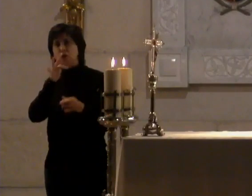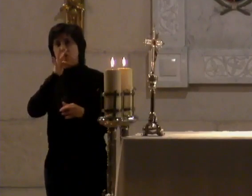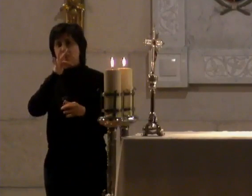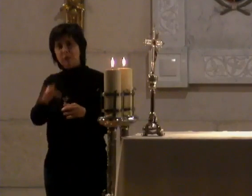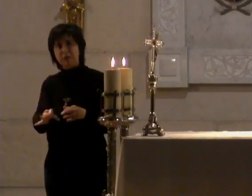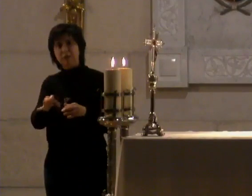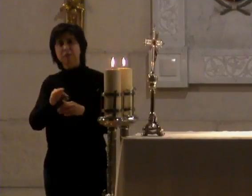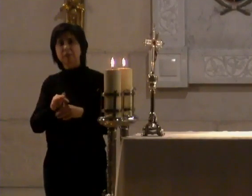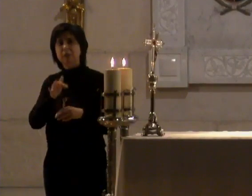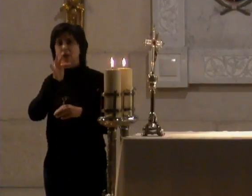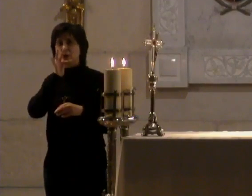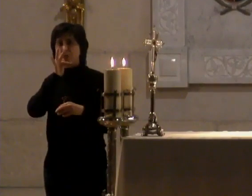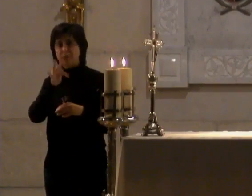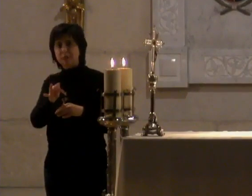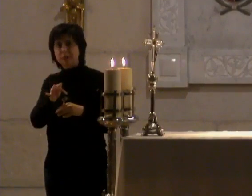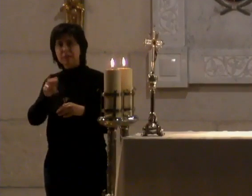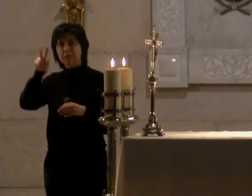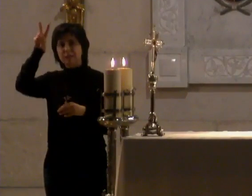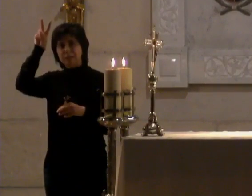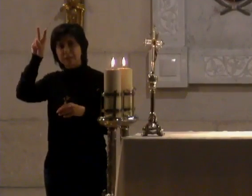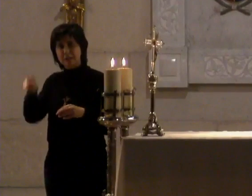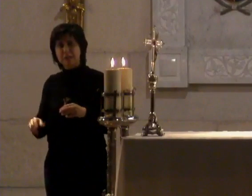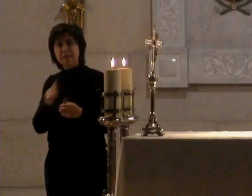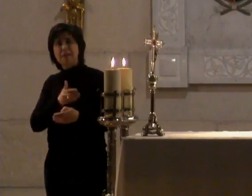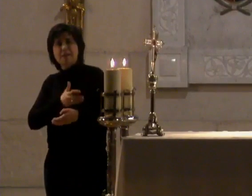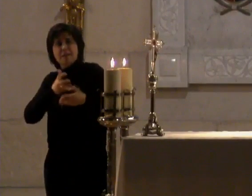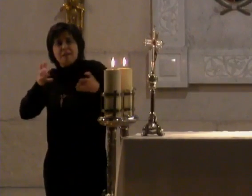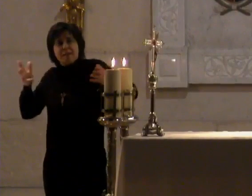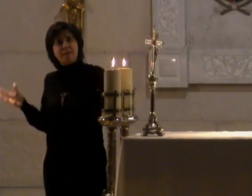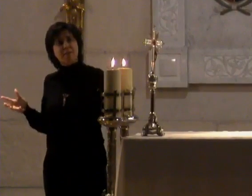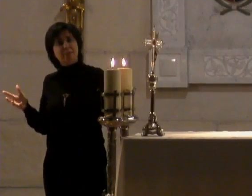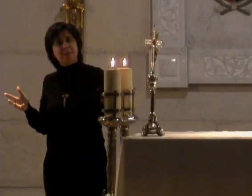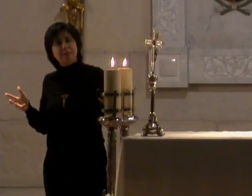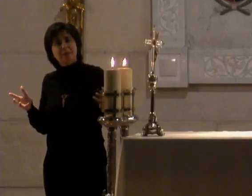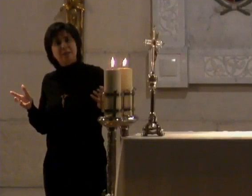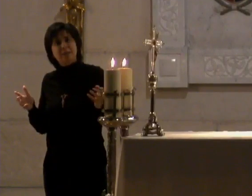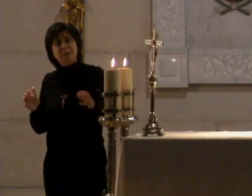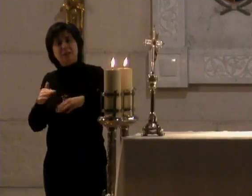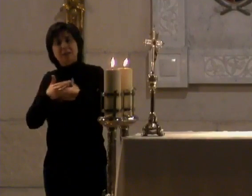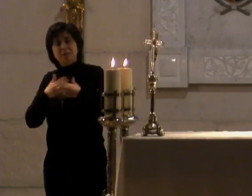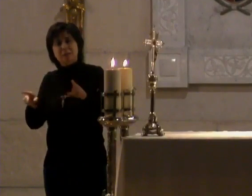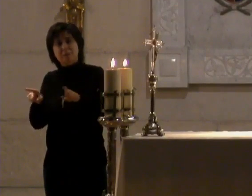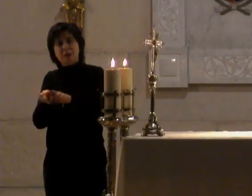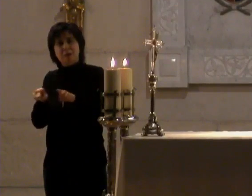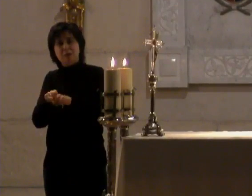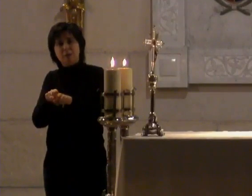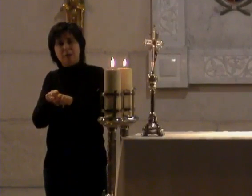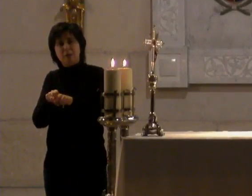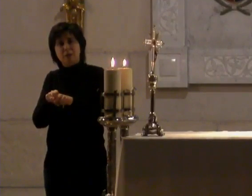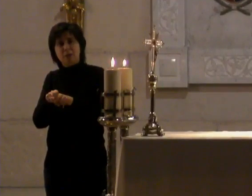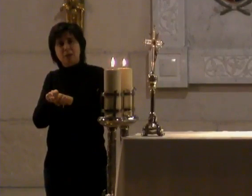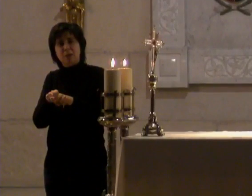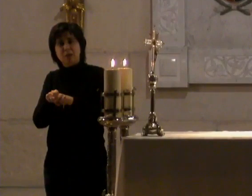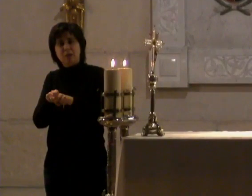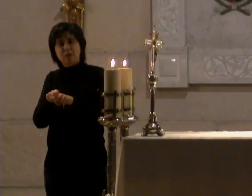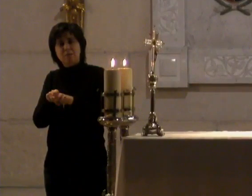comprométete. Comprométete en ser grande. Queridos hermanos, no nos saltemos